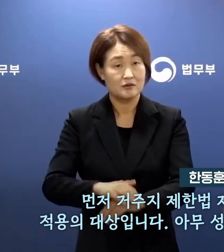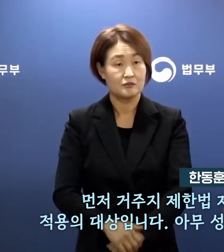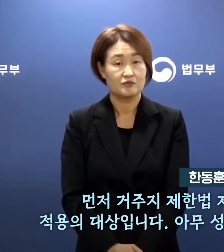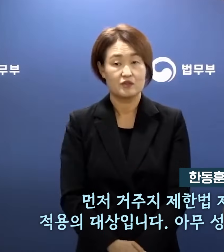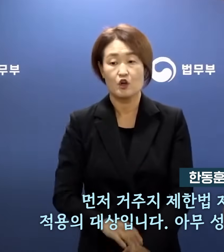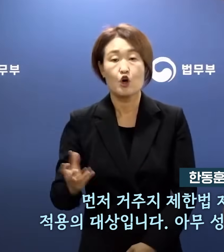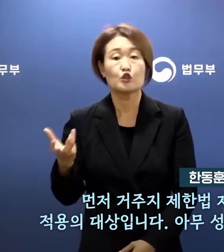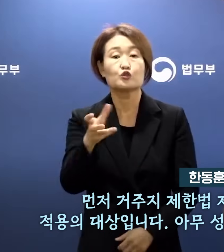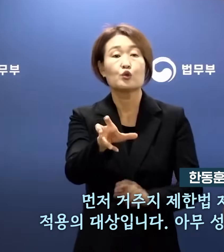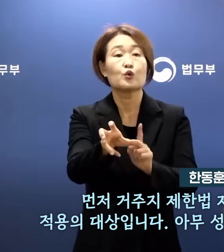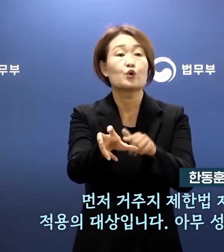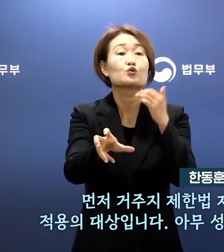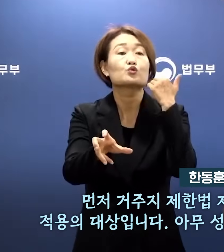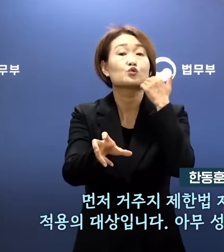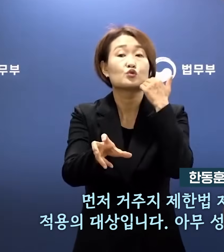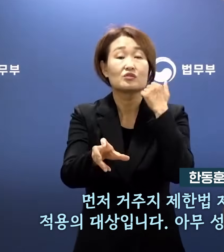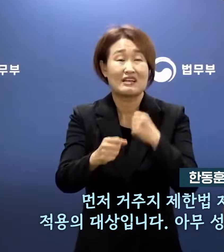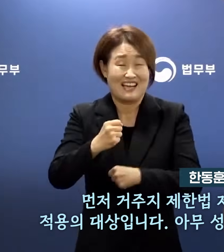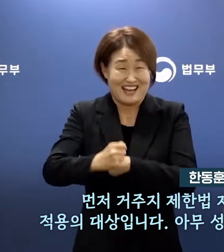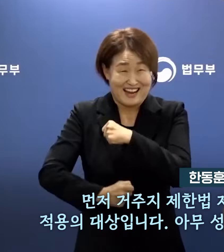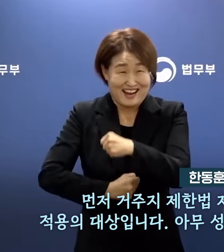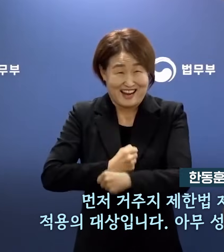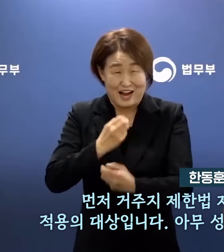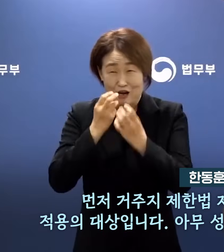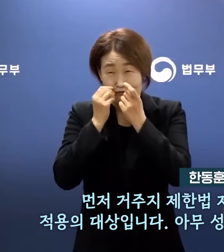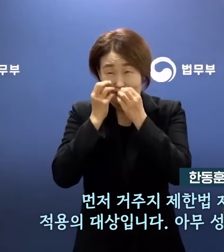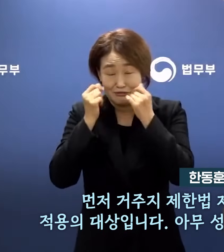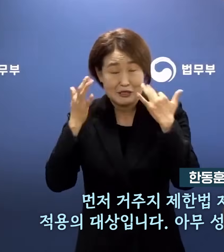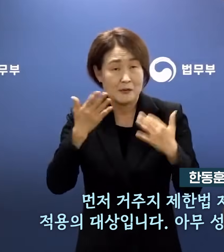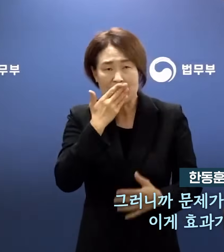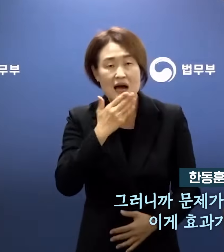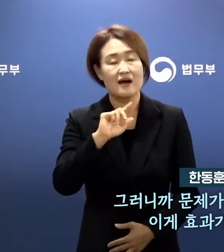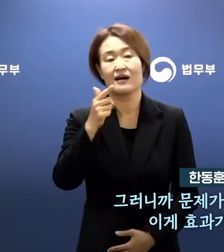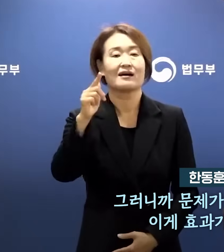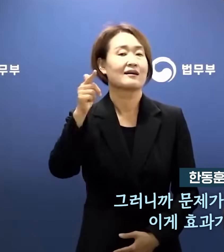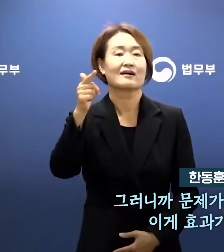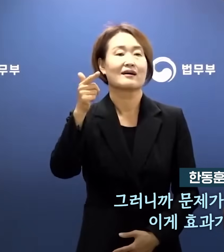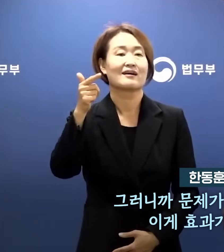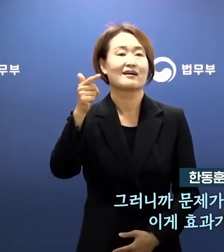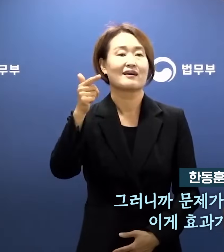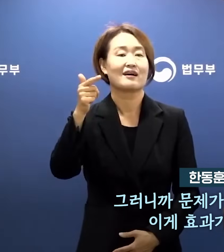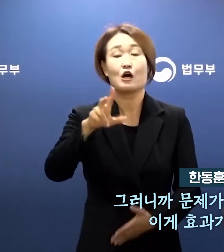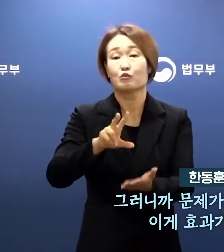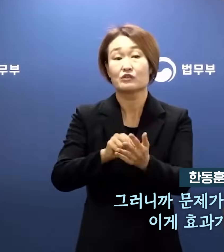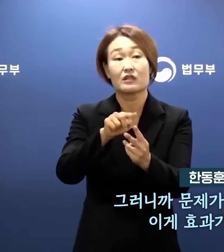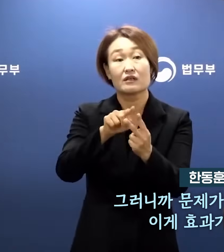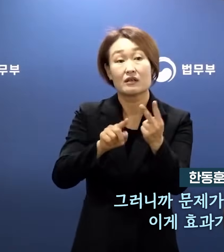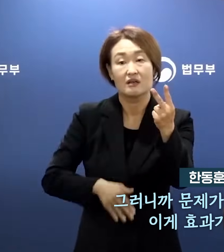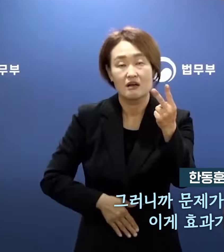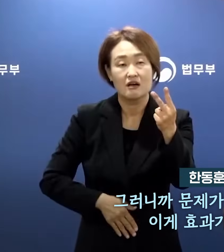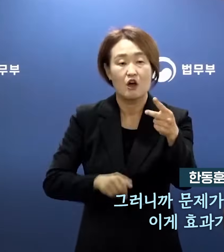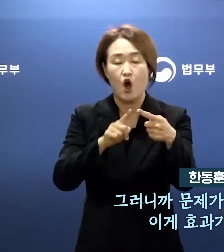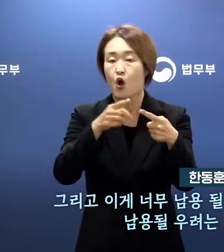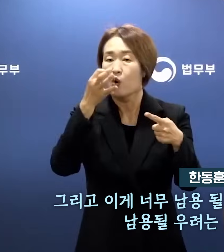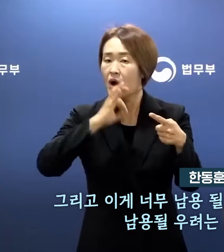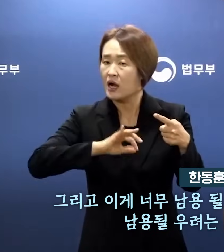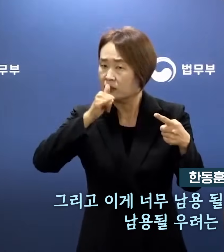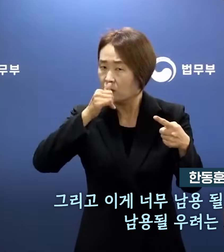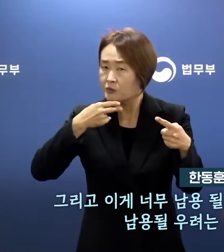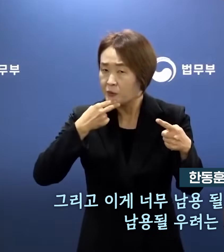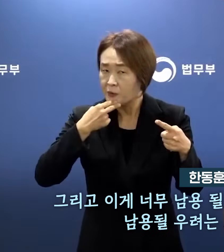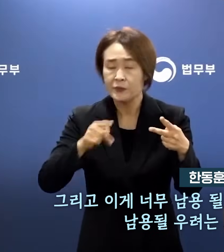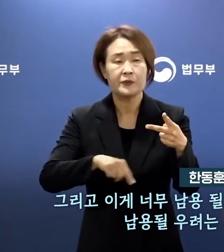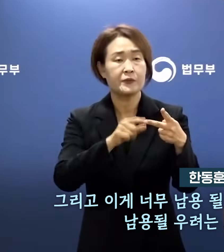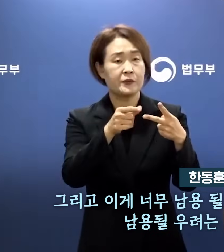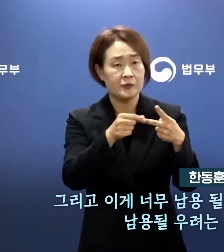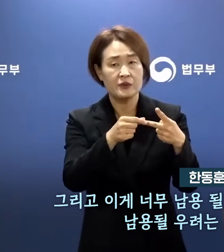적용의 대상입니다. 아무 성범죄나 하겠다. 그런 것 아닙니다. 그러니까 문제가 두 가지가 있습니다. 이게 효과가 있느냐의 문제, 그리고